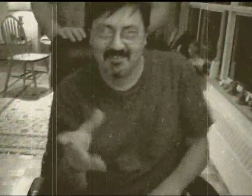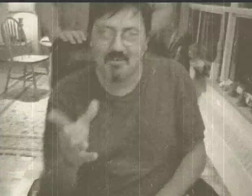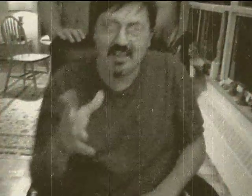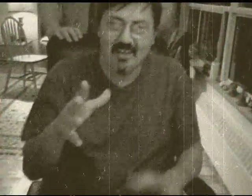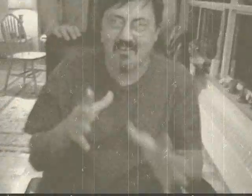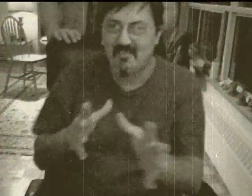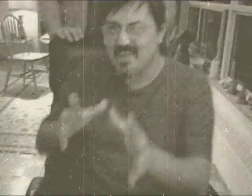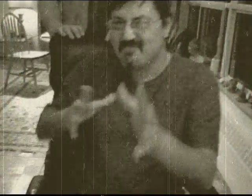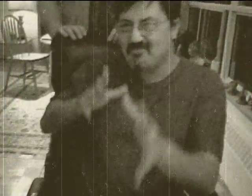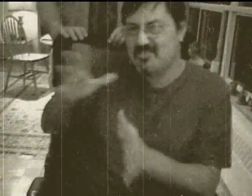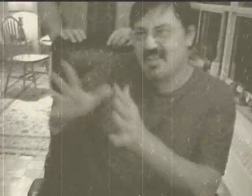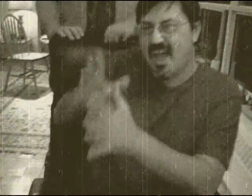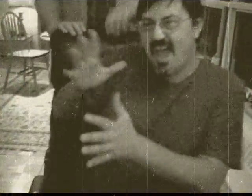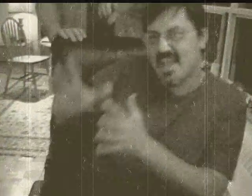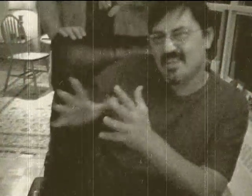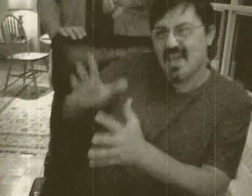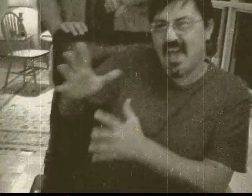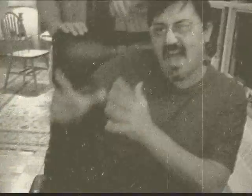хоть похоже на Россию,